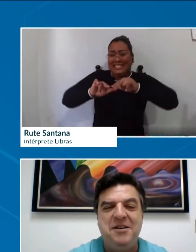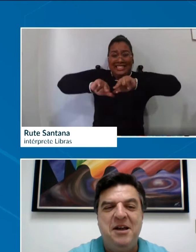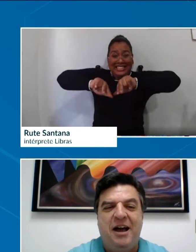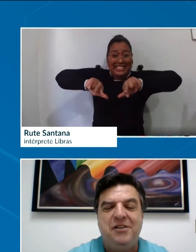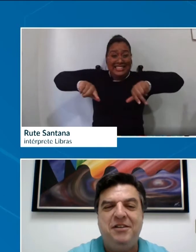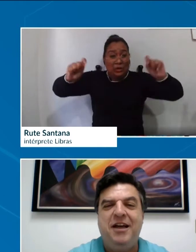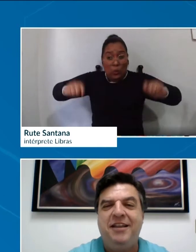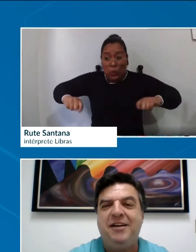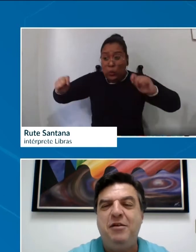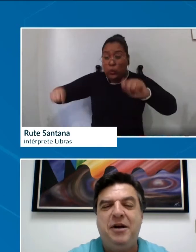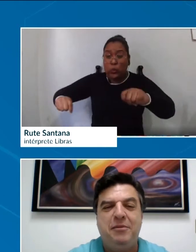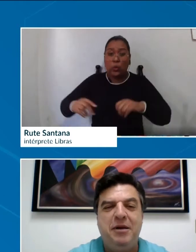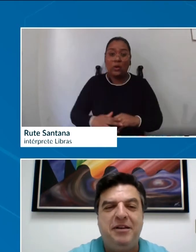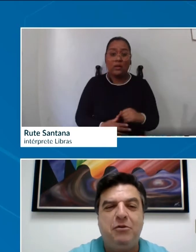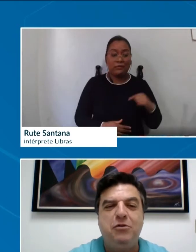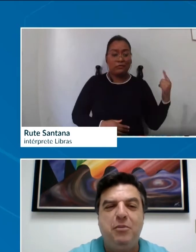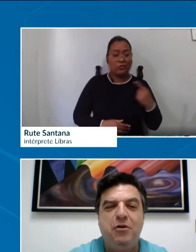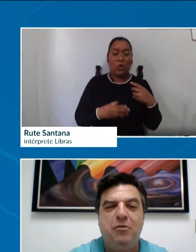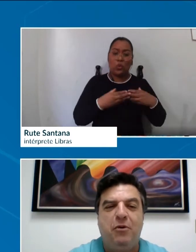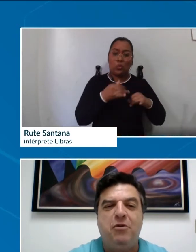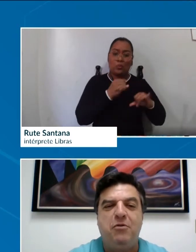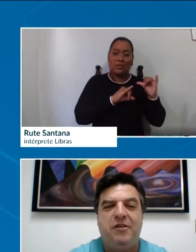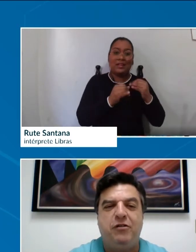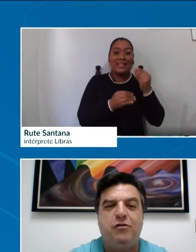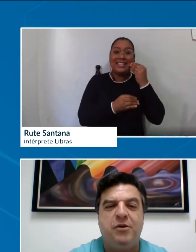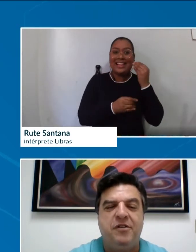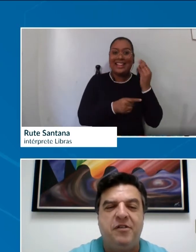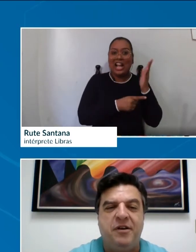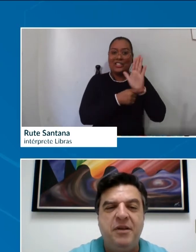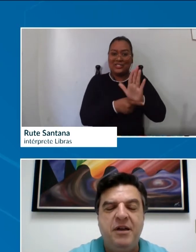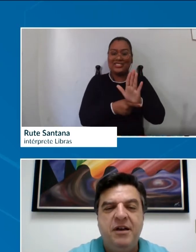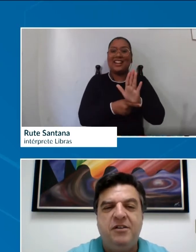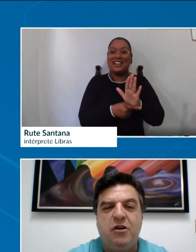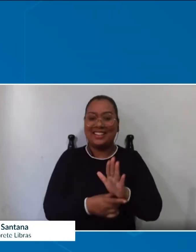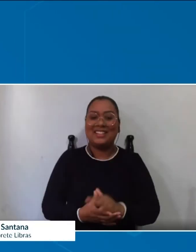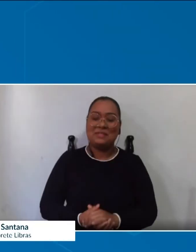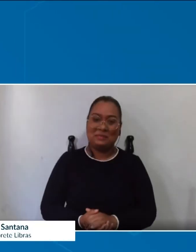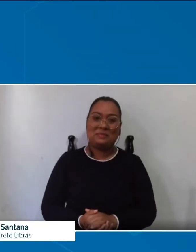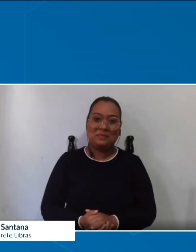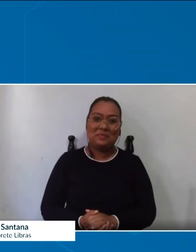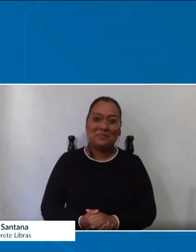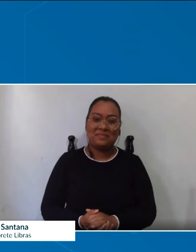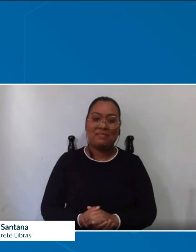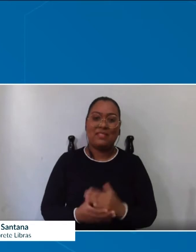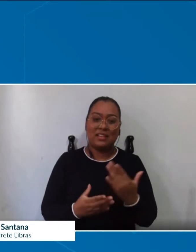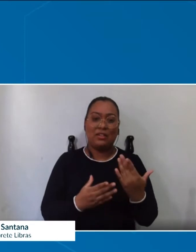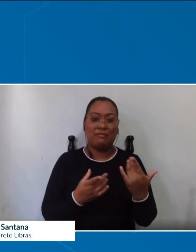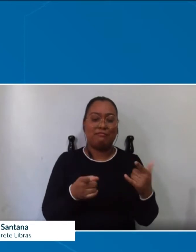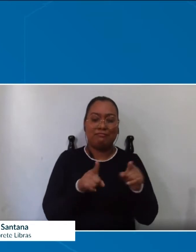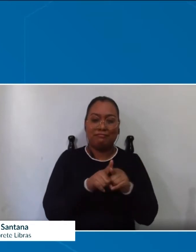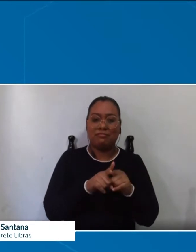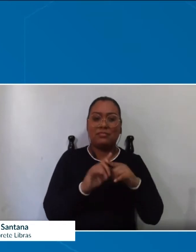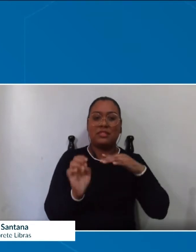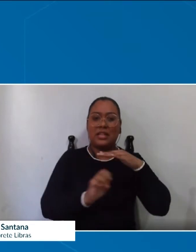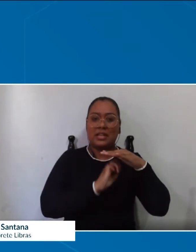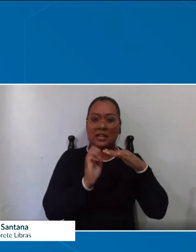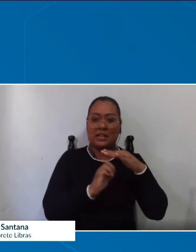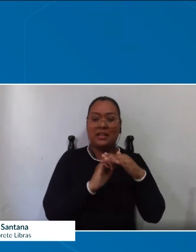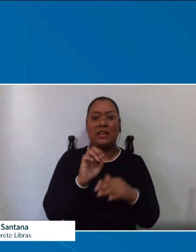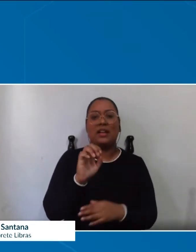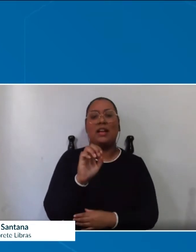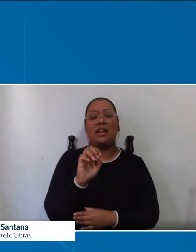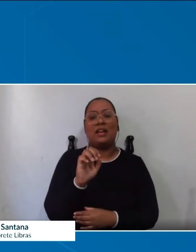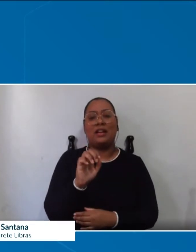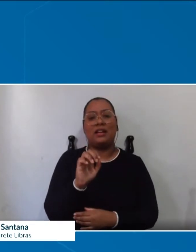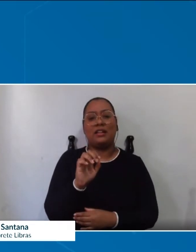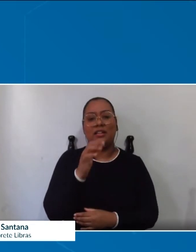E a gente da área da química também tenta contribuir um pouco com essas coisas, né? Então, numa parceria com uma indústria de atomatados, todo